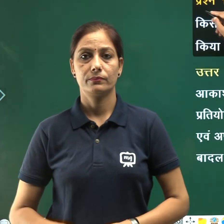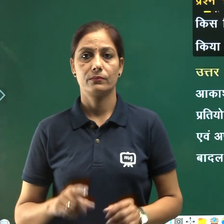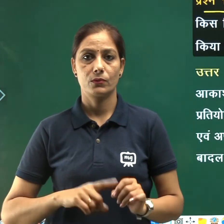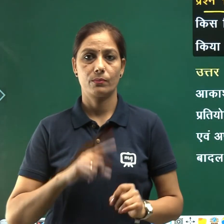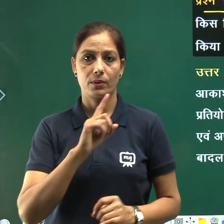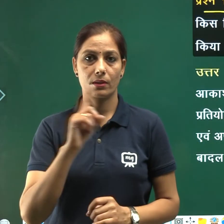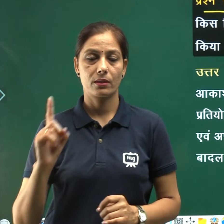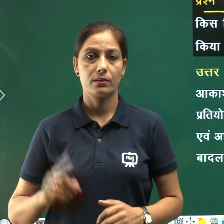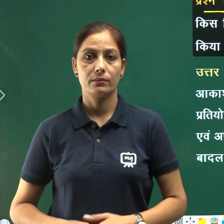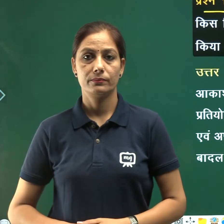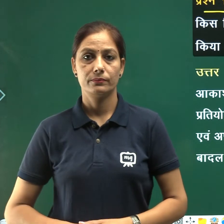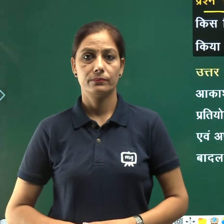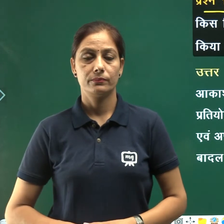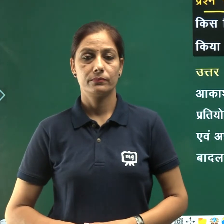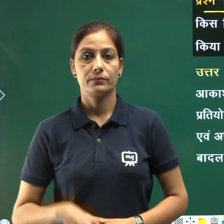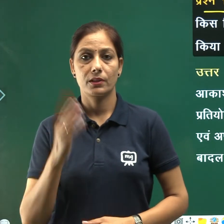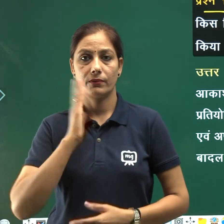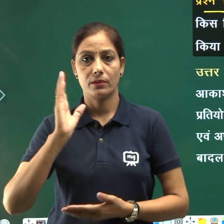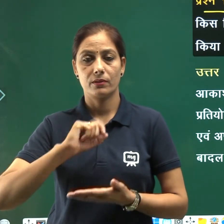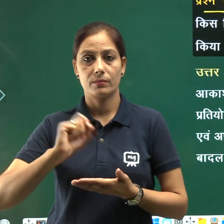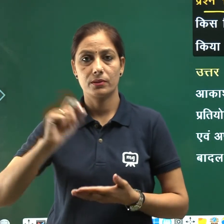प्रश्न 11, कवि ने